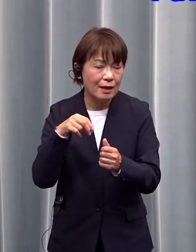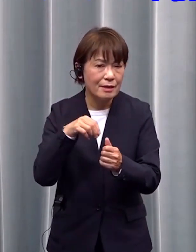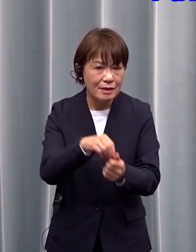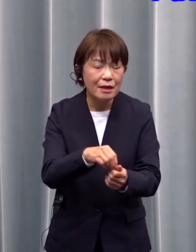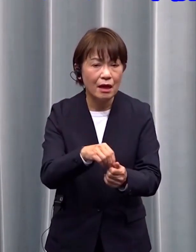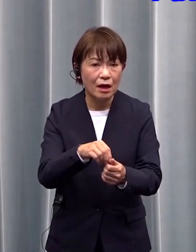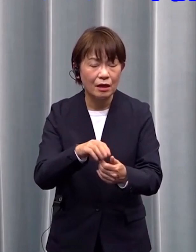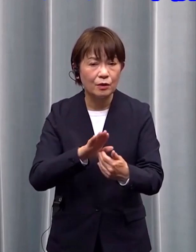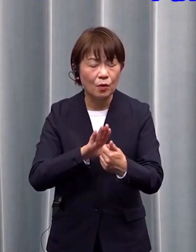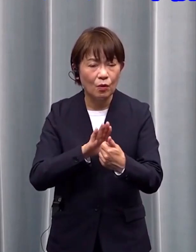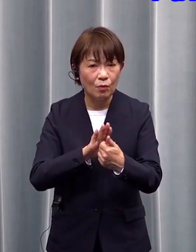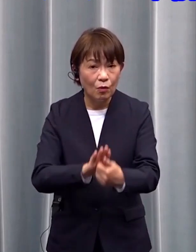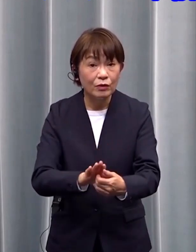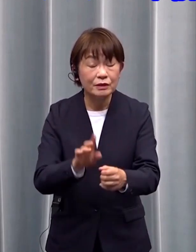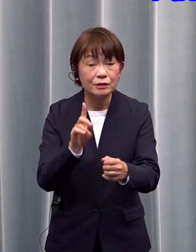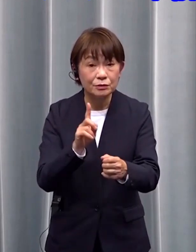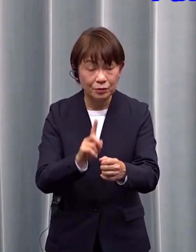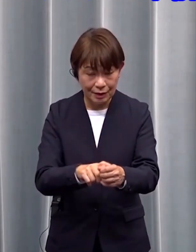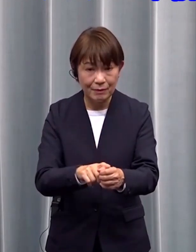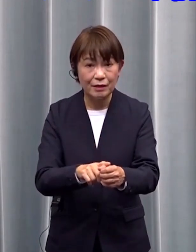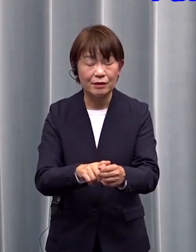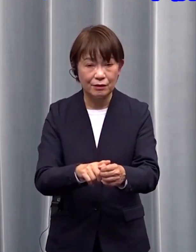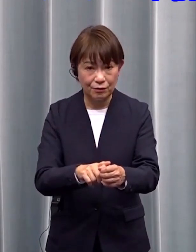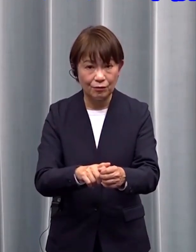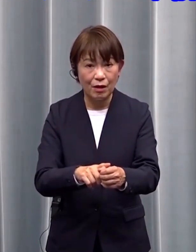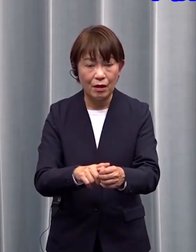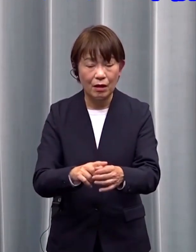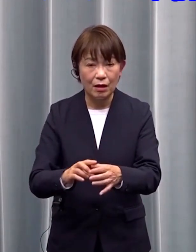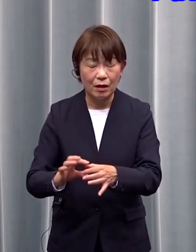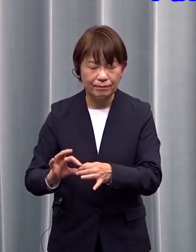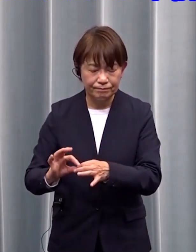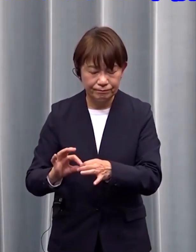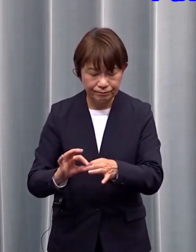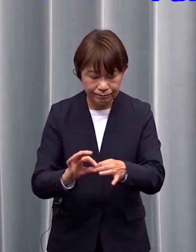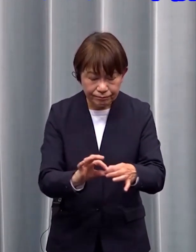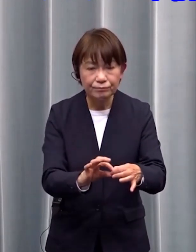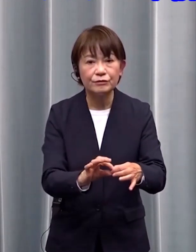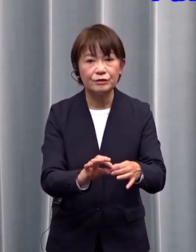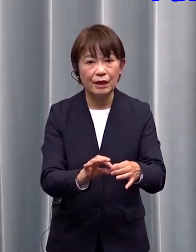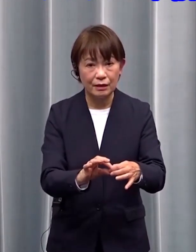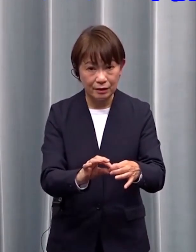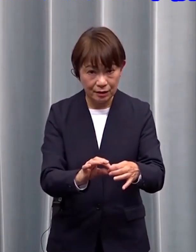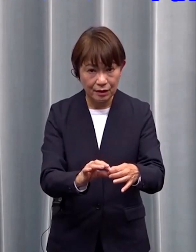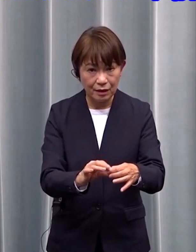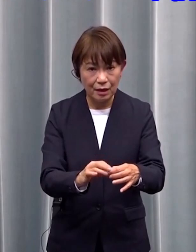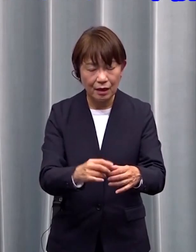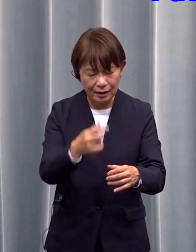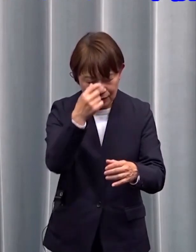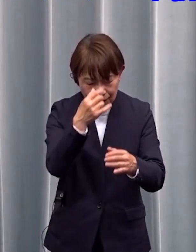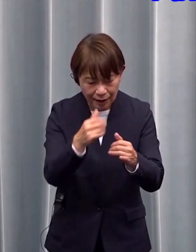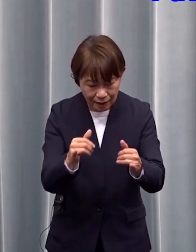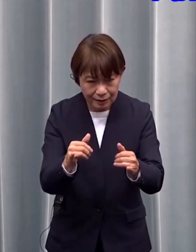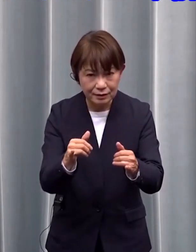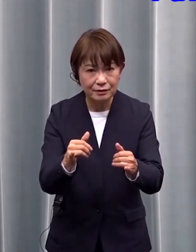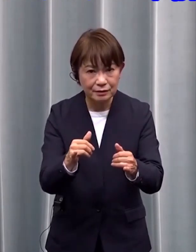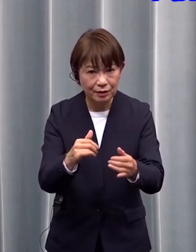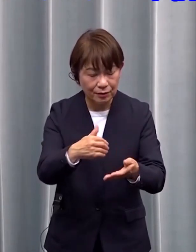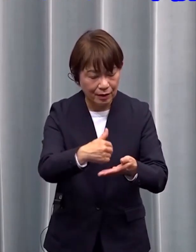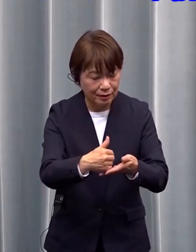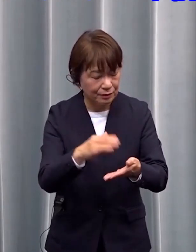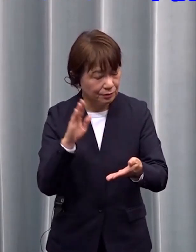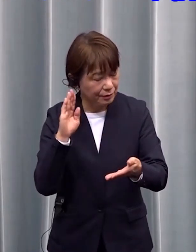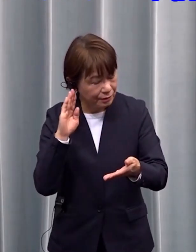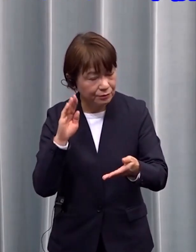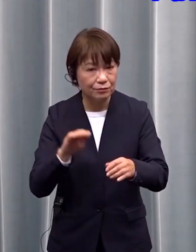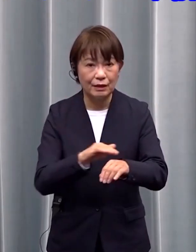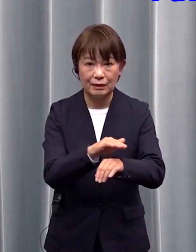ですね、継続的に当事者の方々のお話を伺うということが重要でありまして、この今お触れ